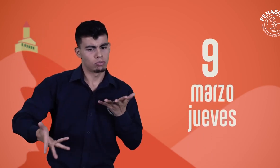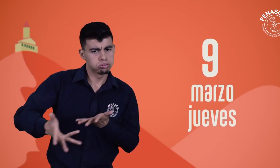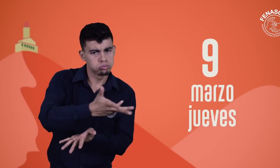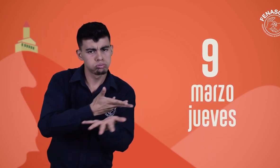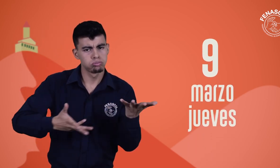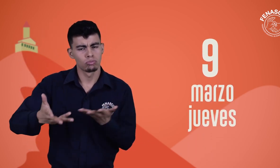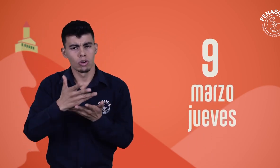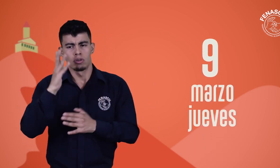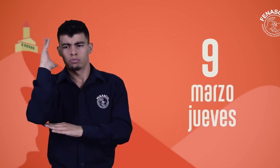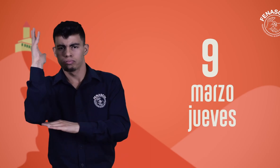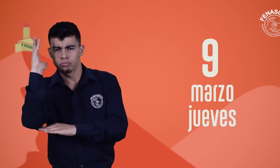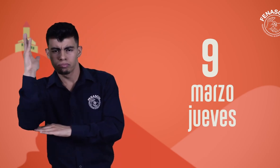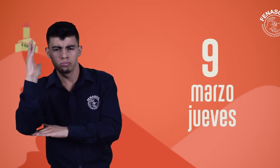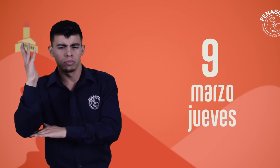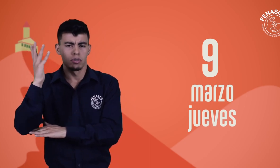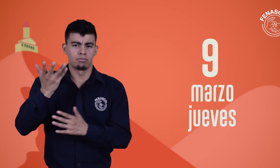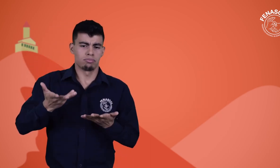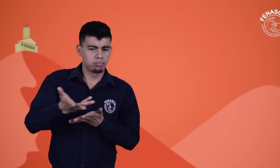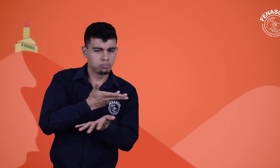espacios de socialización y conferencias